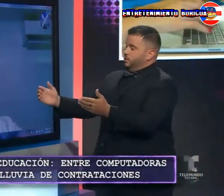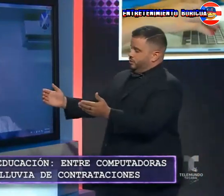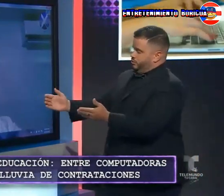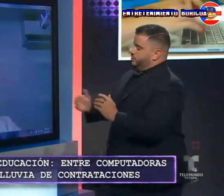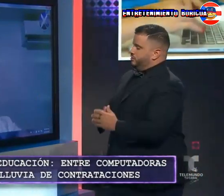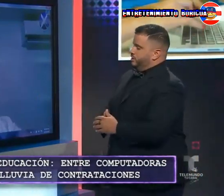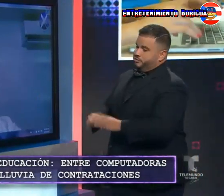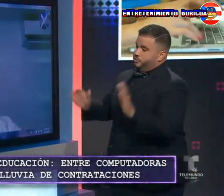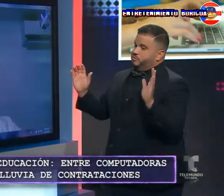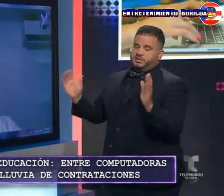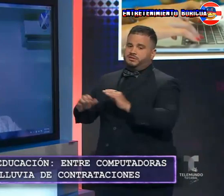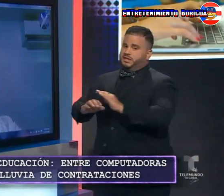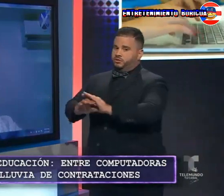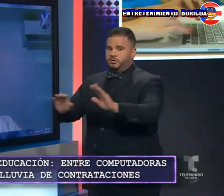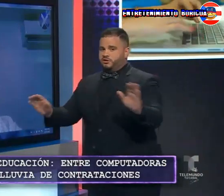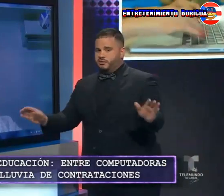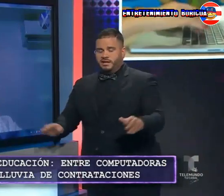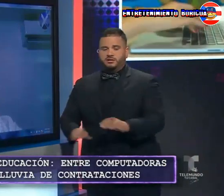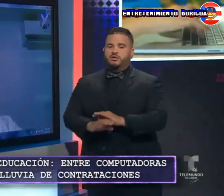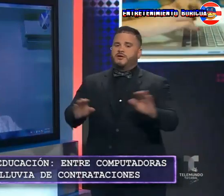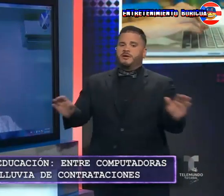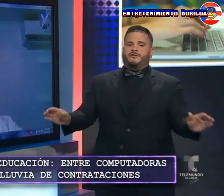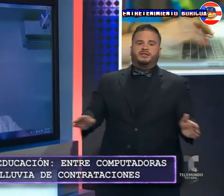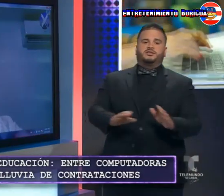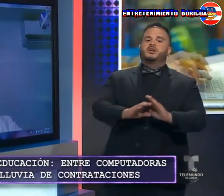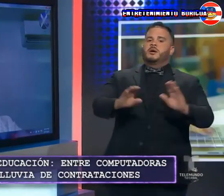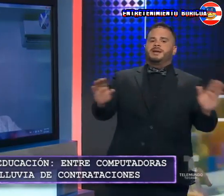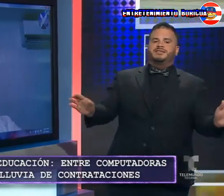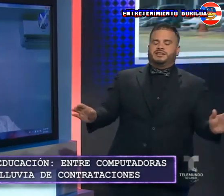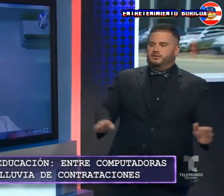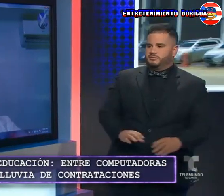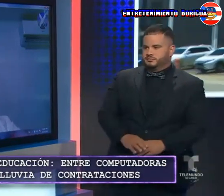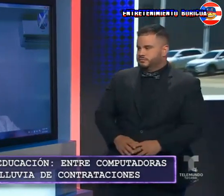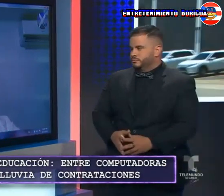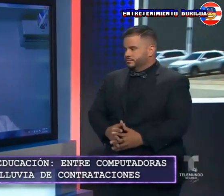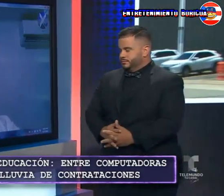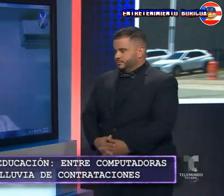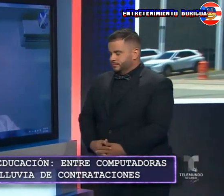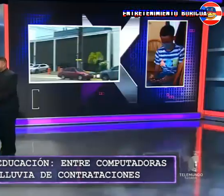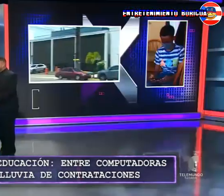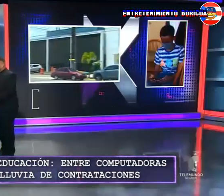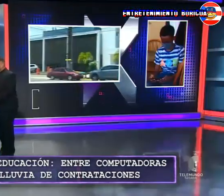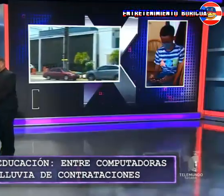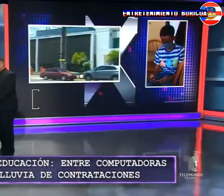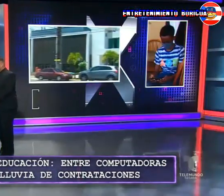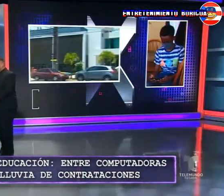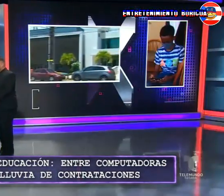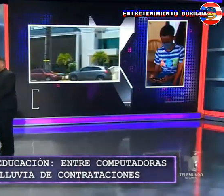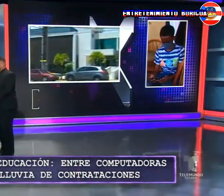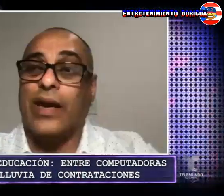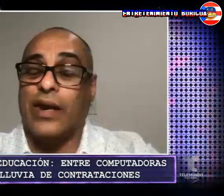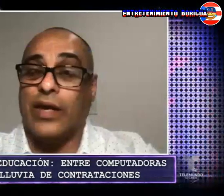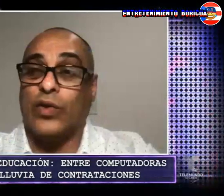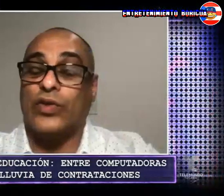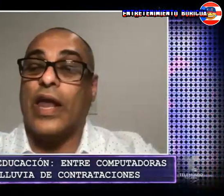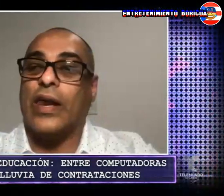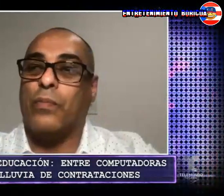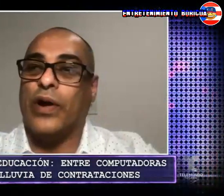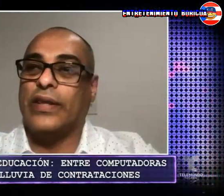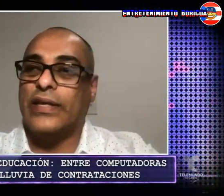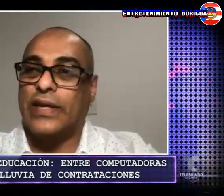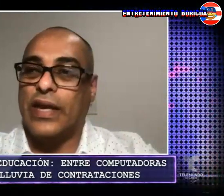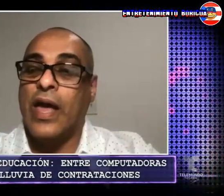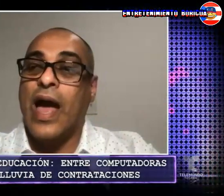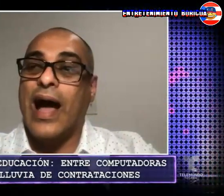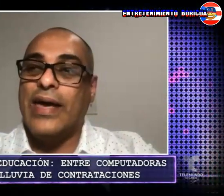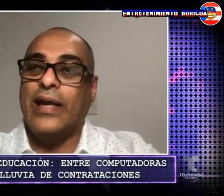errores, incluyéndolo usted. Pero según usted, todo lo ha hecho bien, todo fue perfecto, prístino. Jay, he indicado lo siguiente: hay retos, la